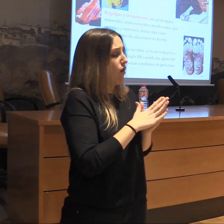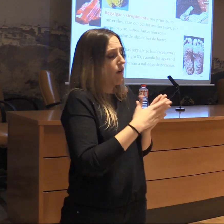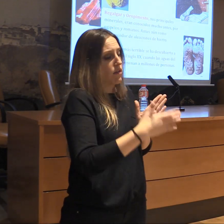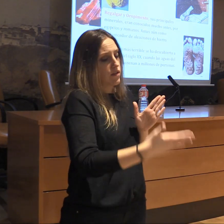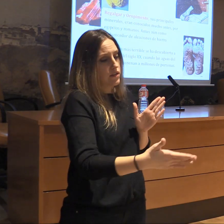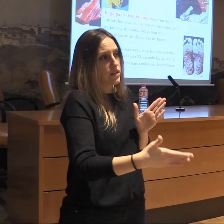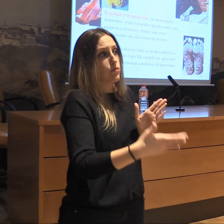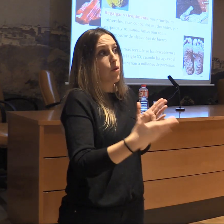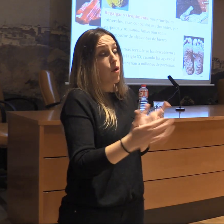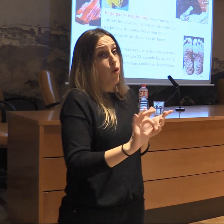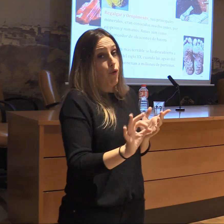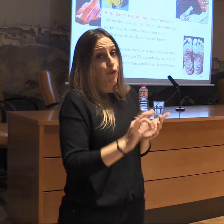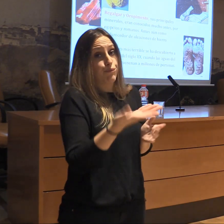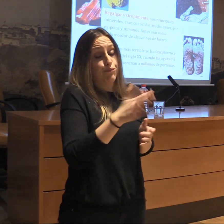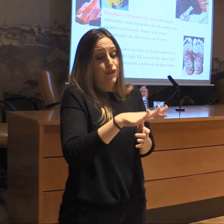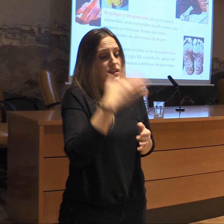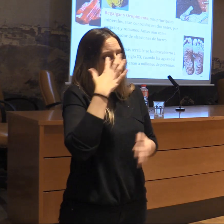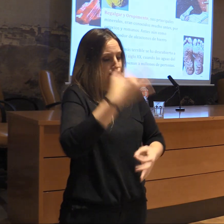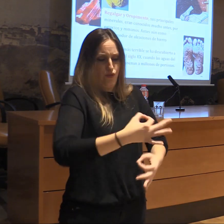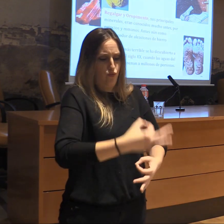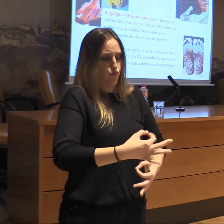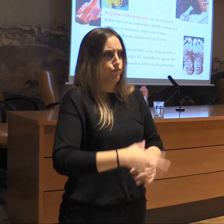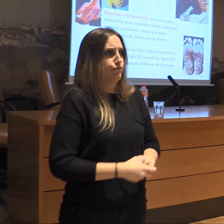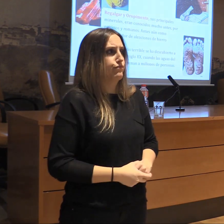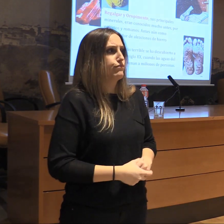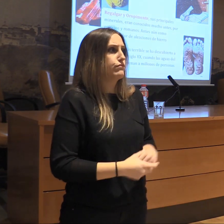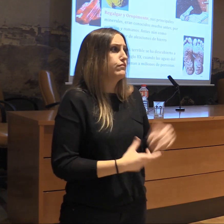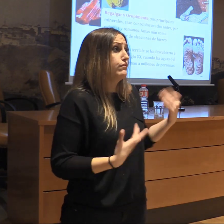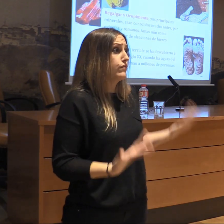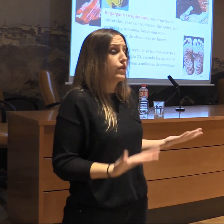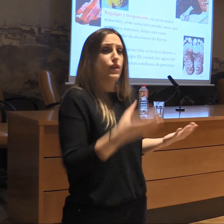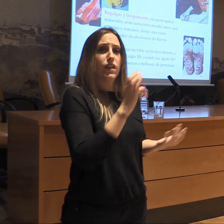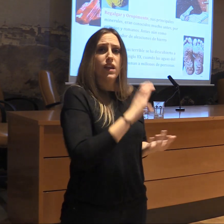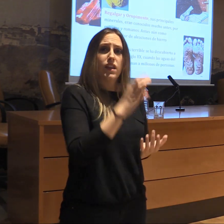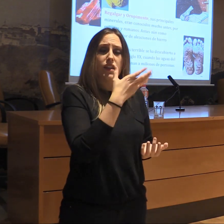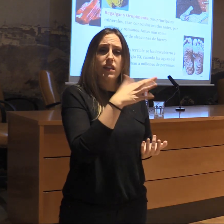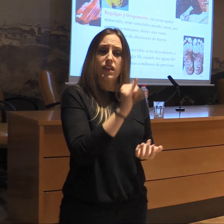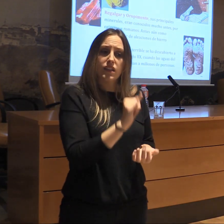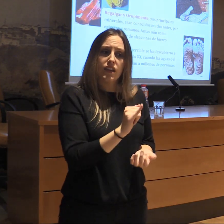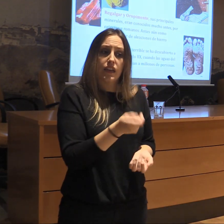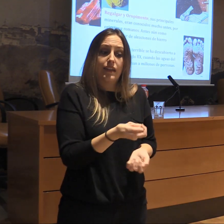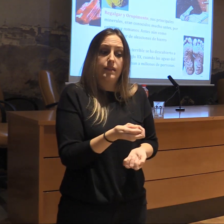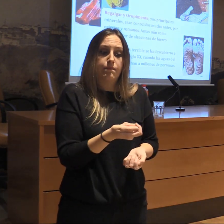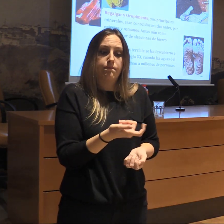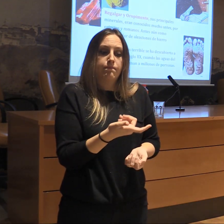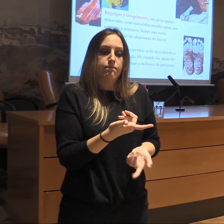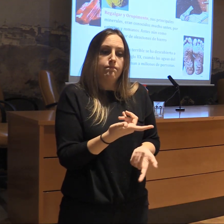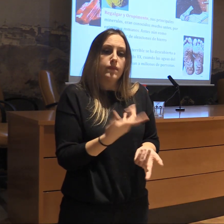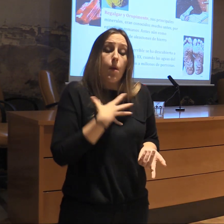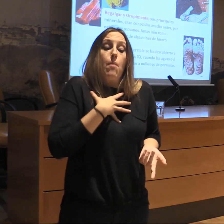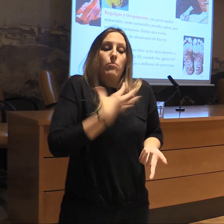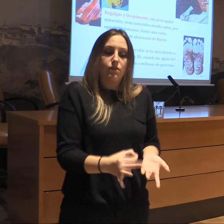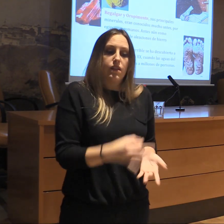segura. Entonces, bueno, la ciencia tiene las llaves para remediar